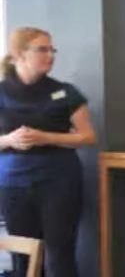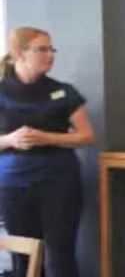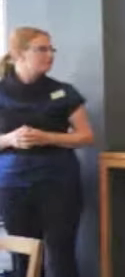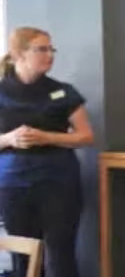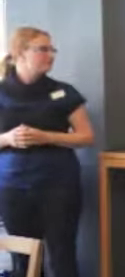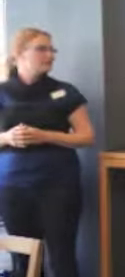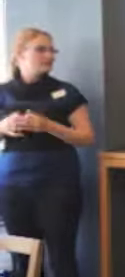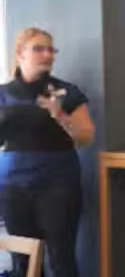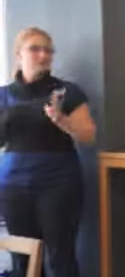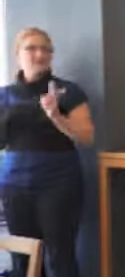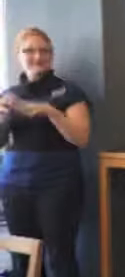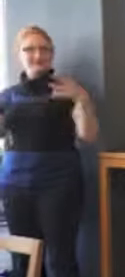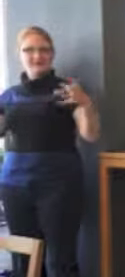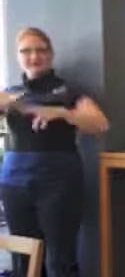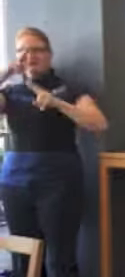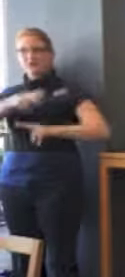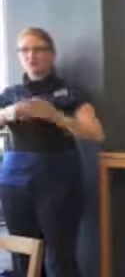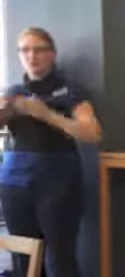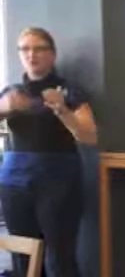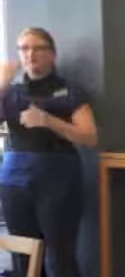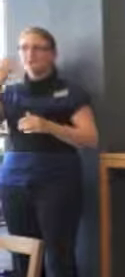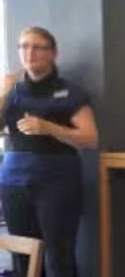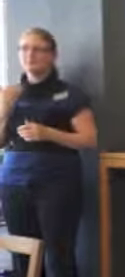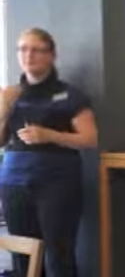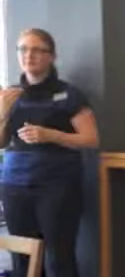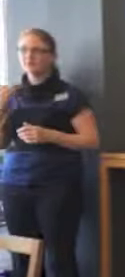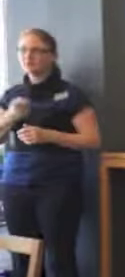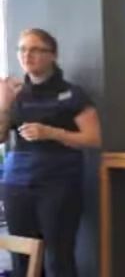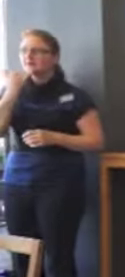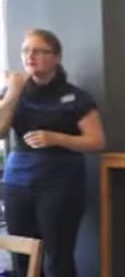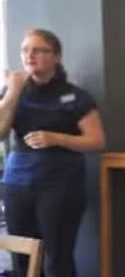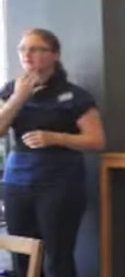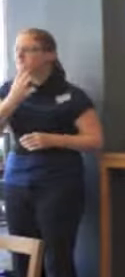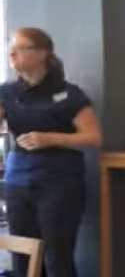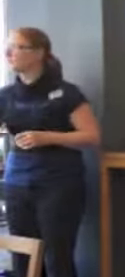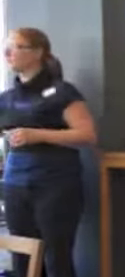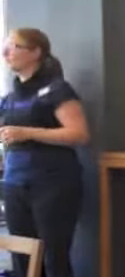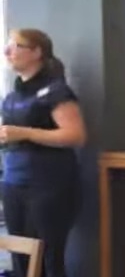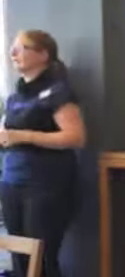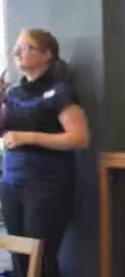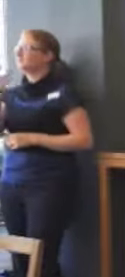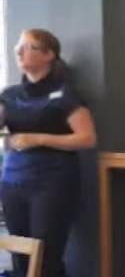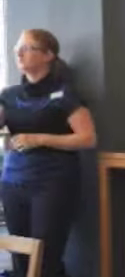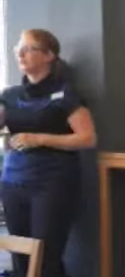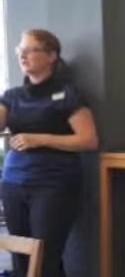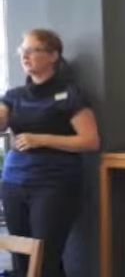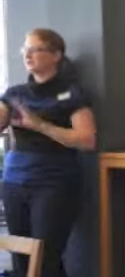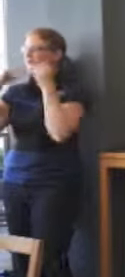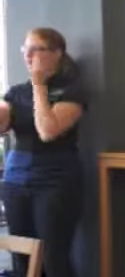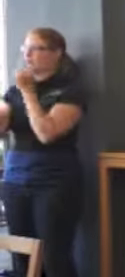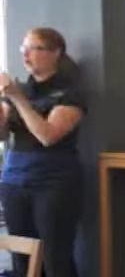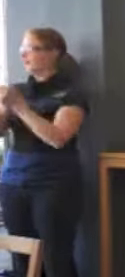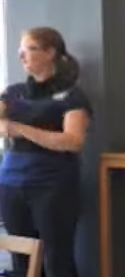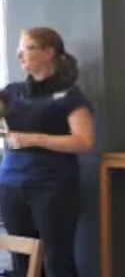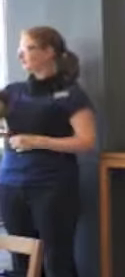som tillväxtanalys gjorde för några år sedan, så var det att ringa runt till 43 sociala företag